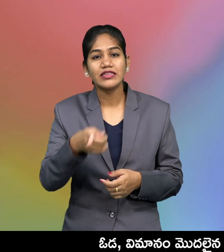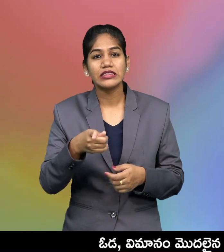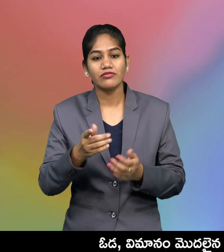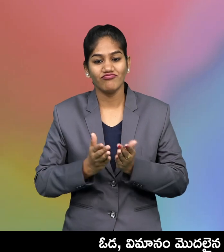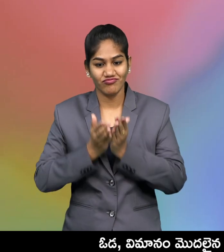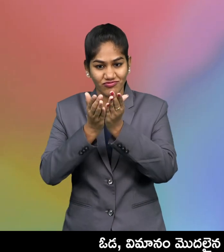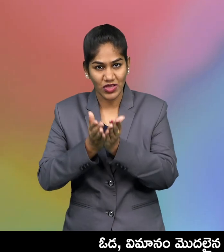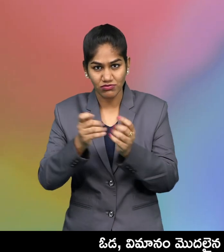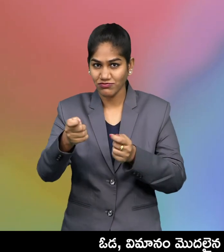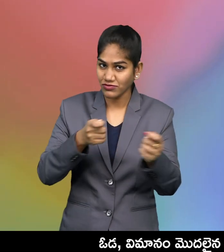నిర్వహించే వ్యక్తుల సమూహం.